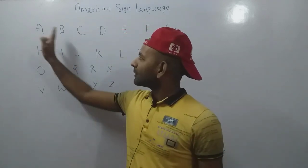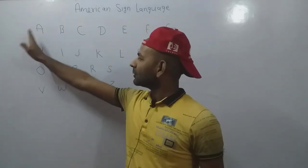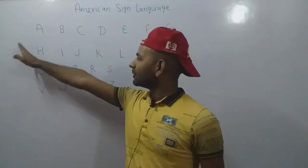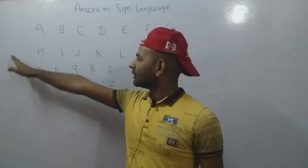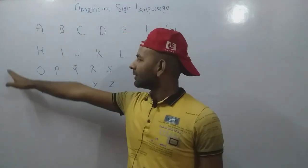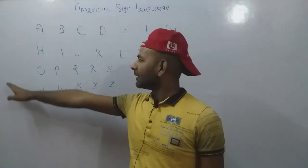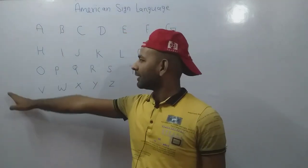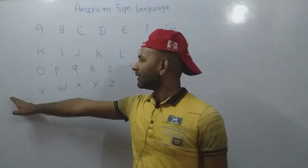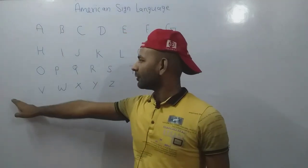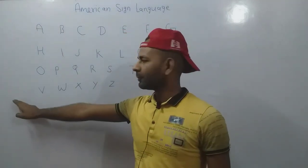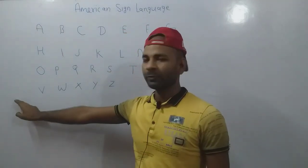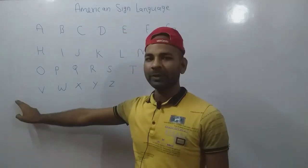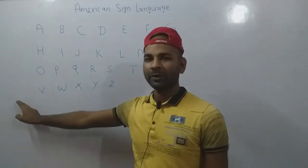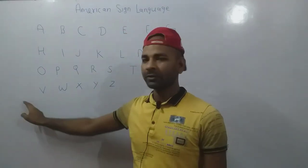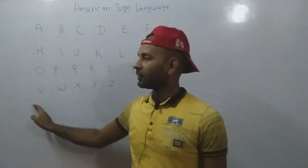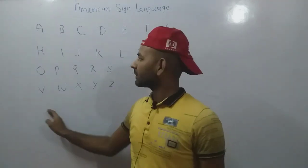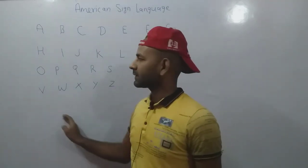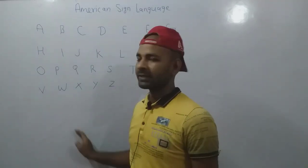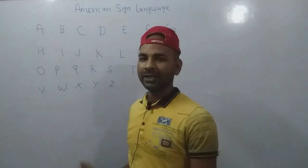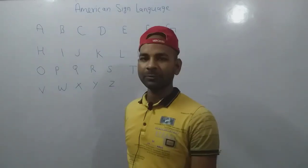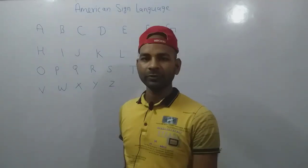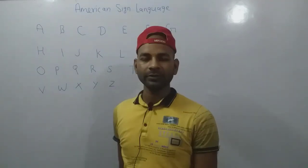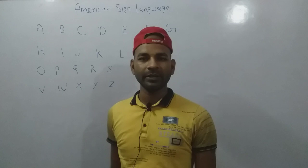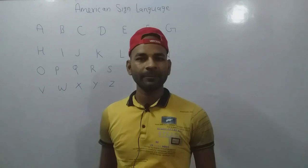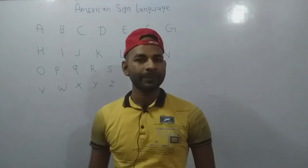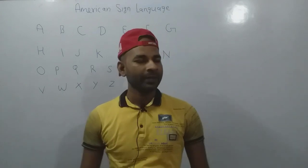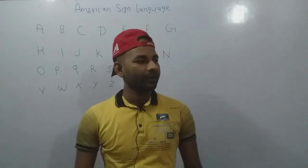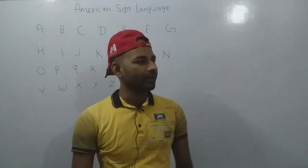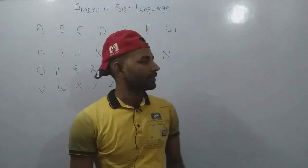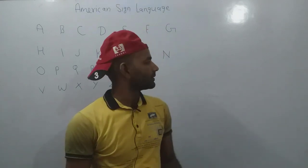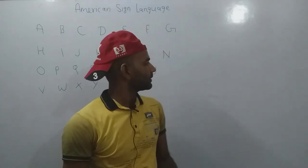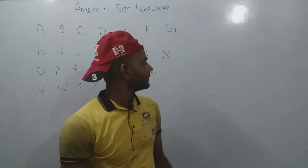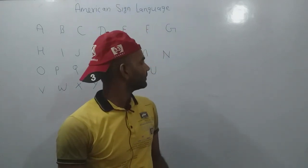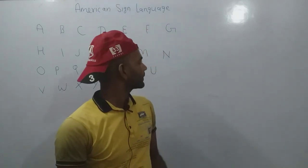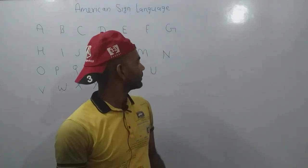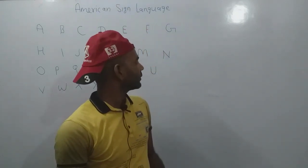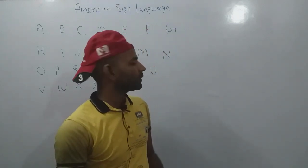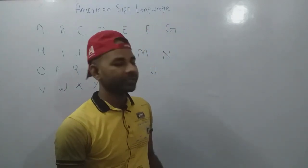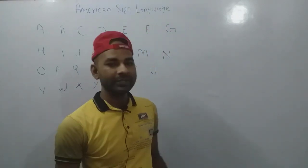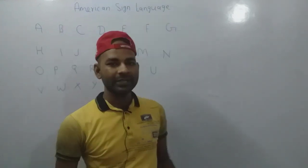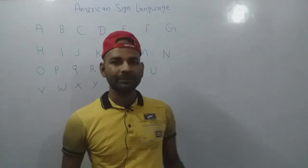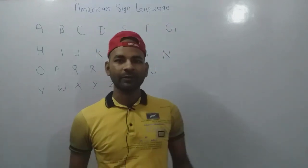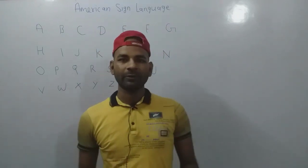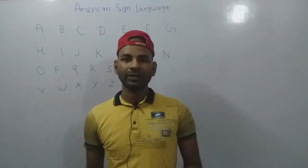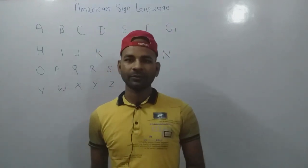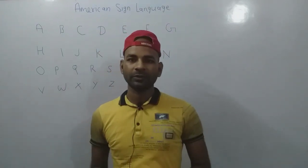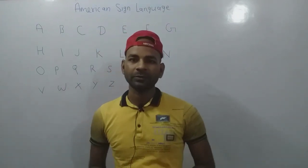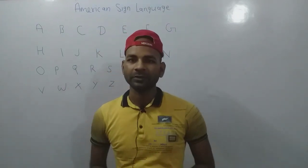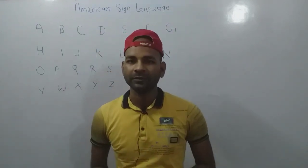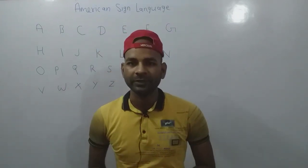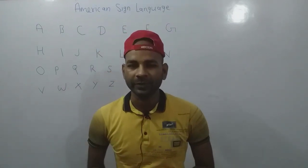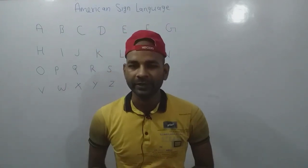तो आई होप यू हैव गॉट ऑल द थिंग्स दैट आई हैव टोल्ड यू टुडे, एंड without wasting any time, now I would like to conclude this video here